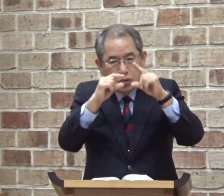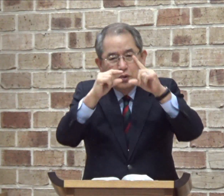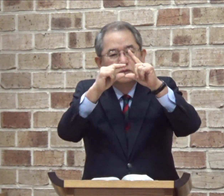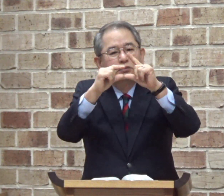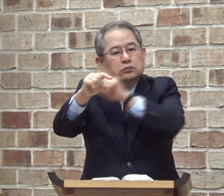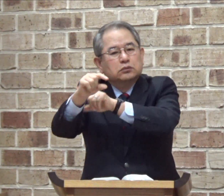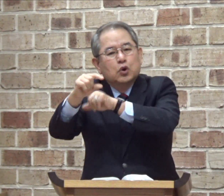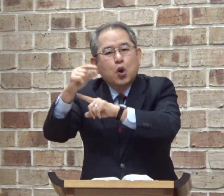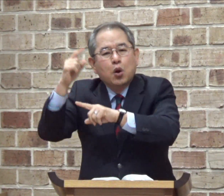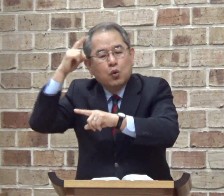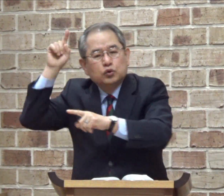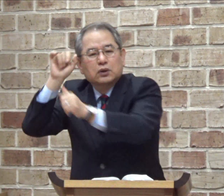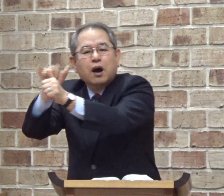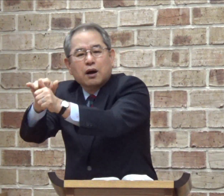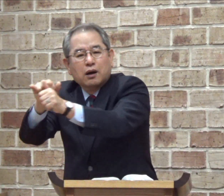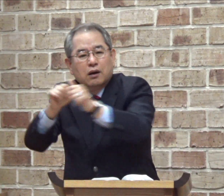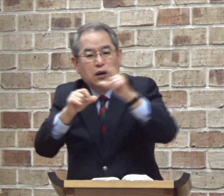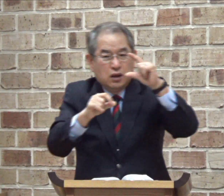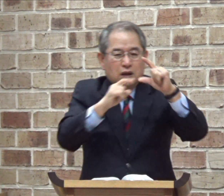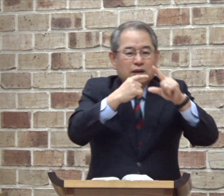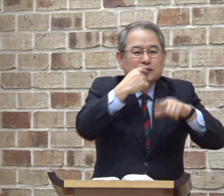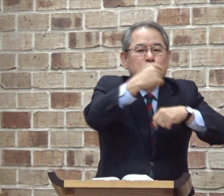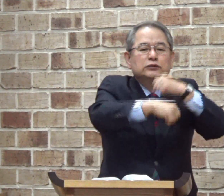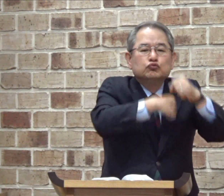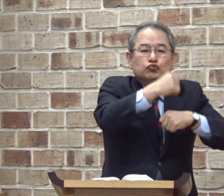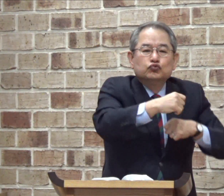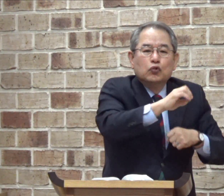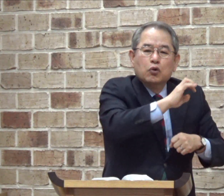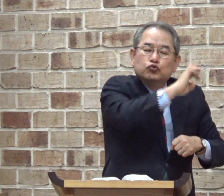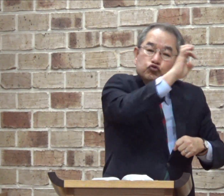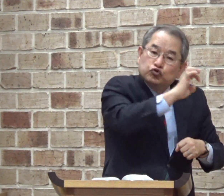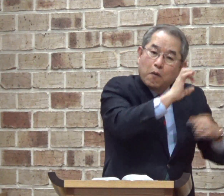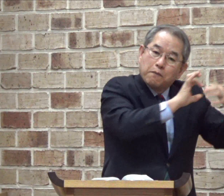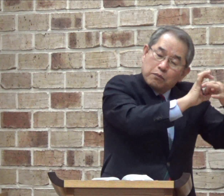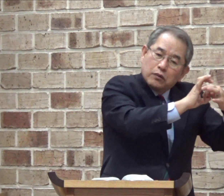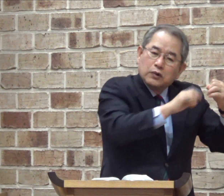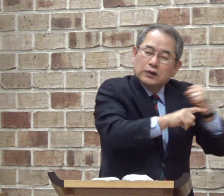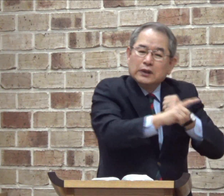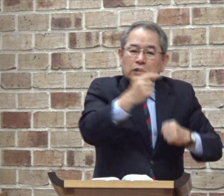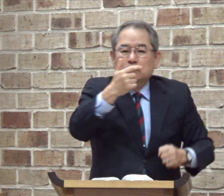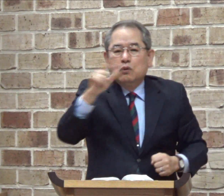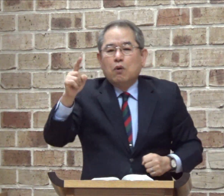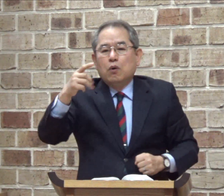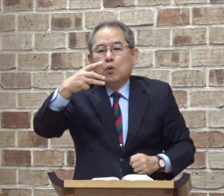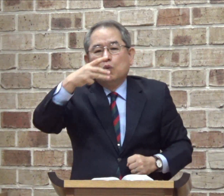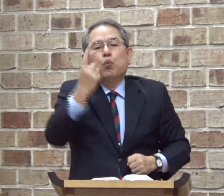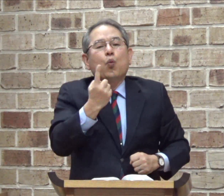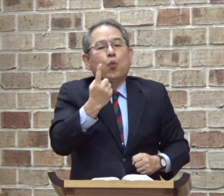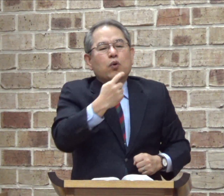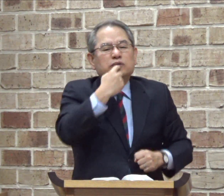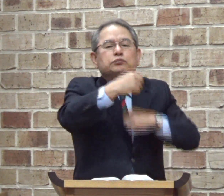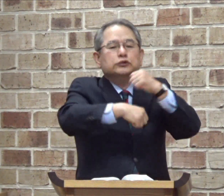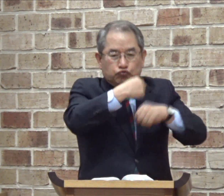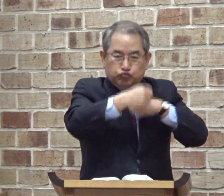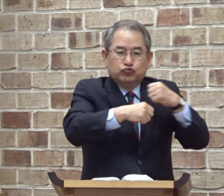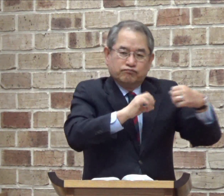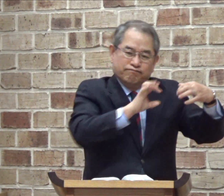대부분 민주주의를 원합니다. 그러나 그 반대파는 러시아 편에서 서 있는